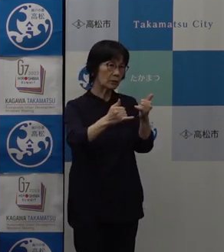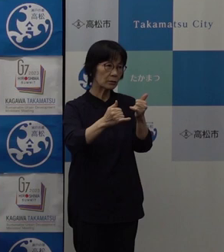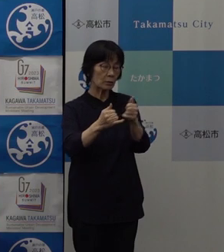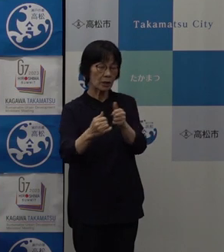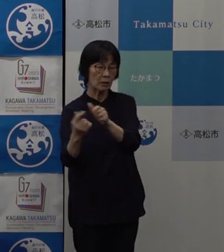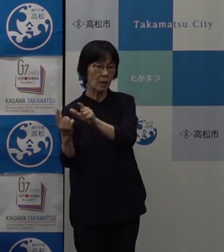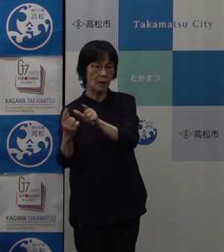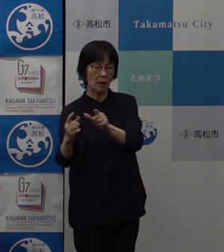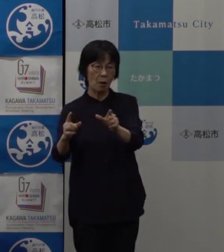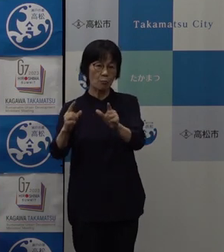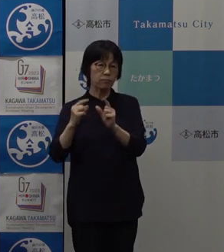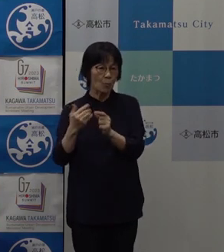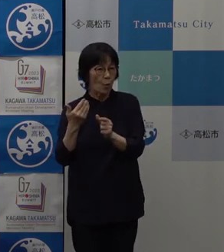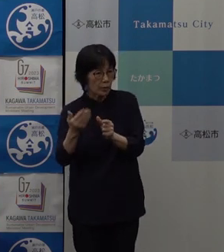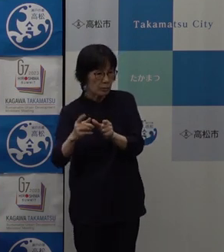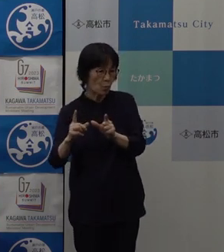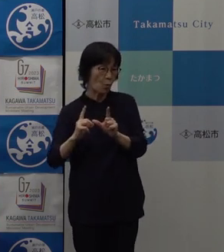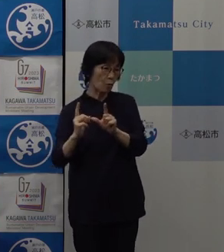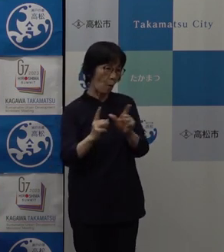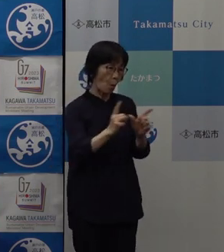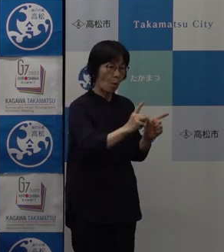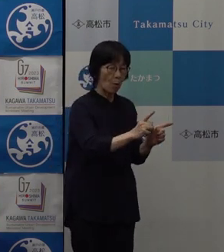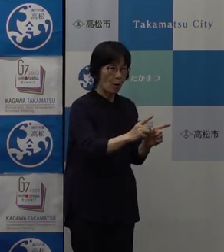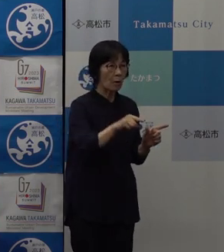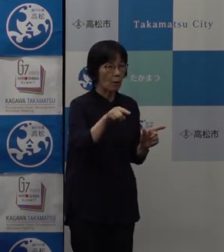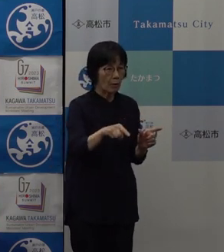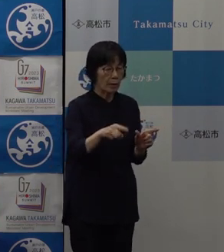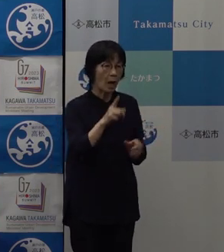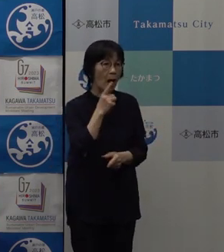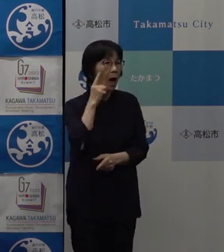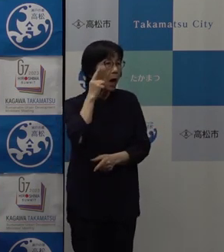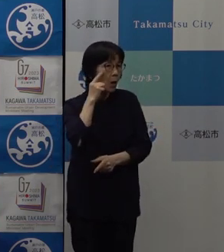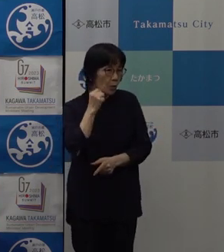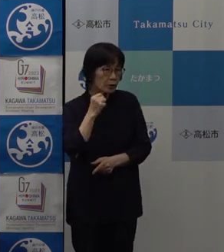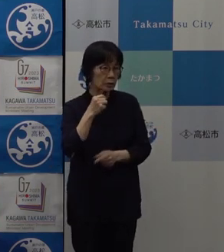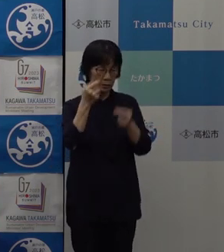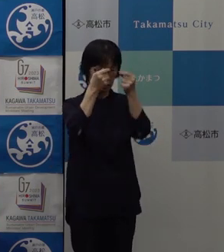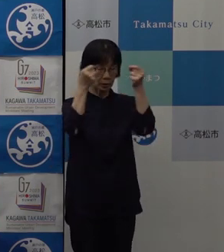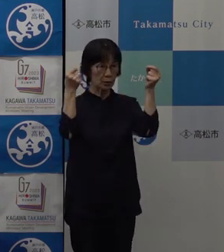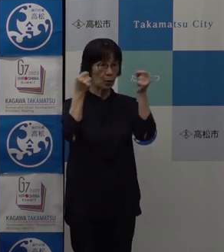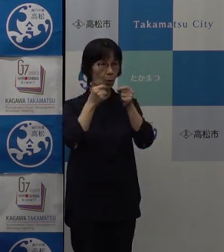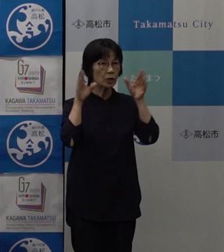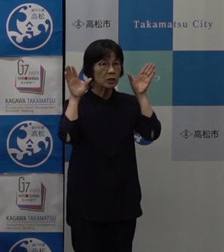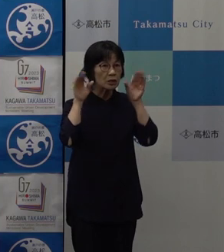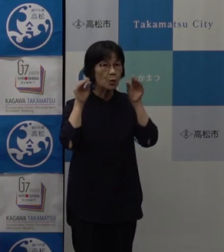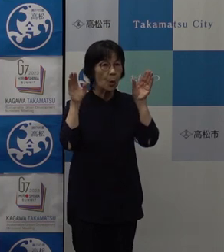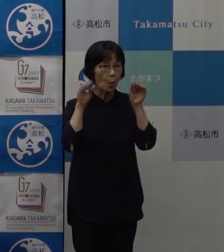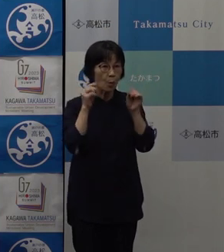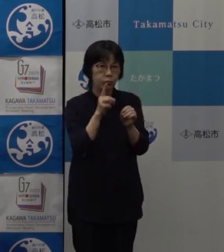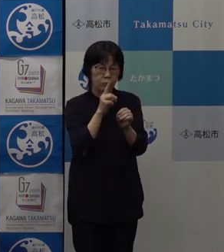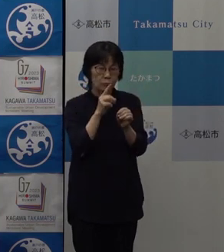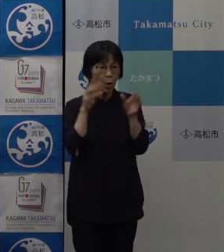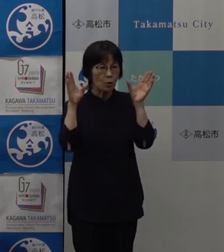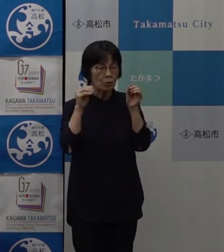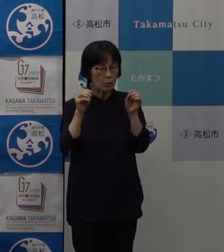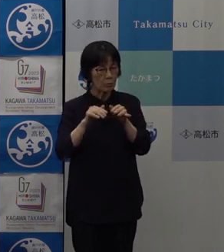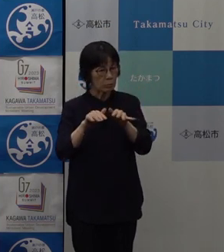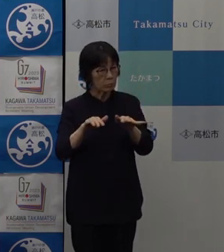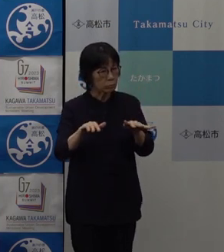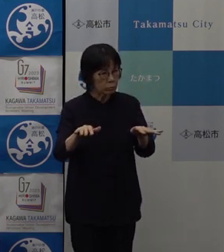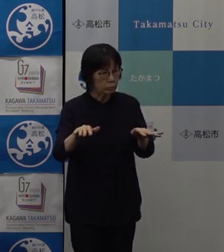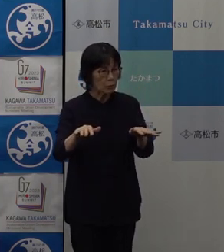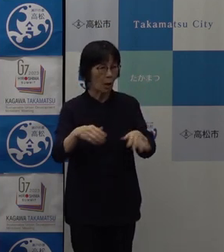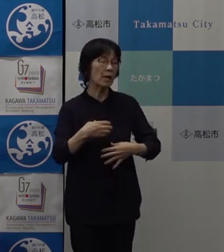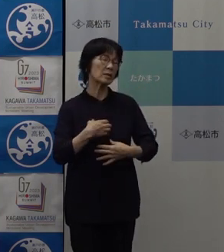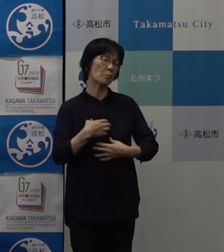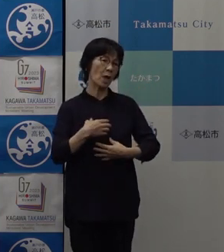、でそれがひょっと個人情報とか機密情報だったら、流出が懸念されるということで課題もあるということでござい